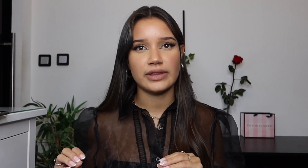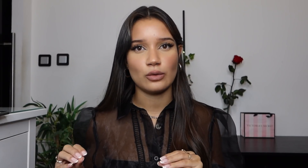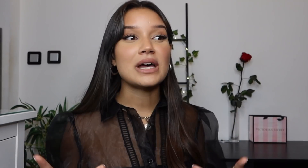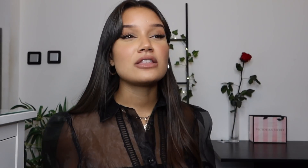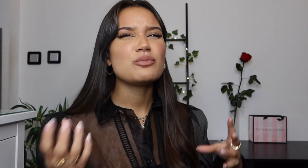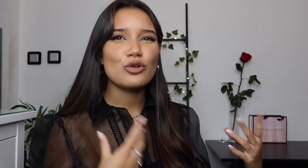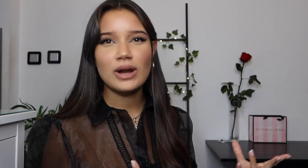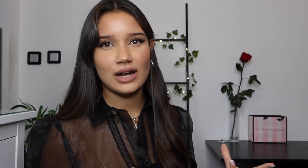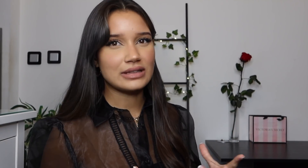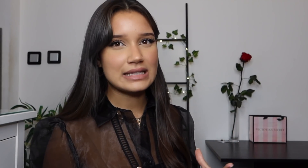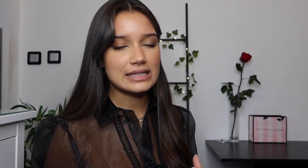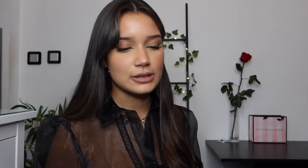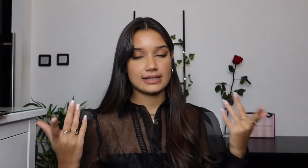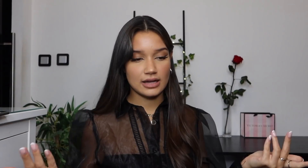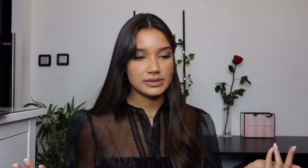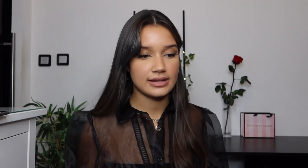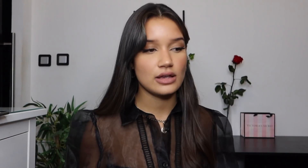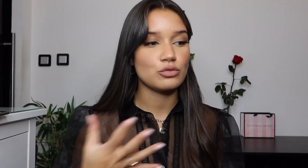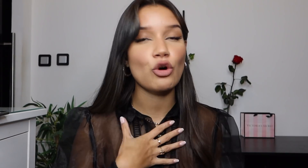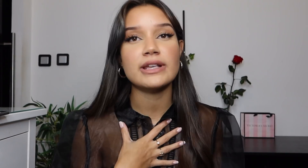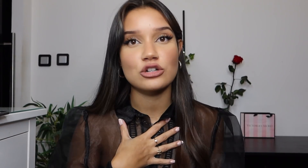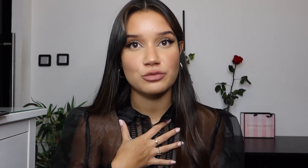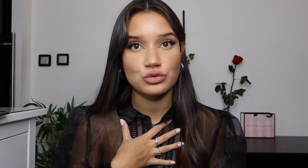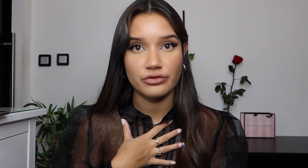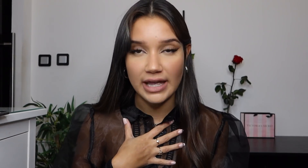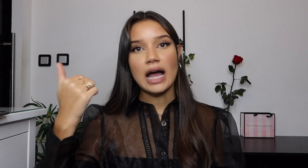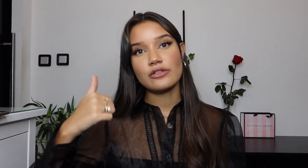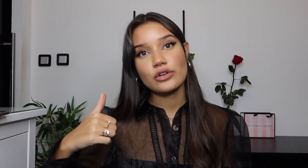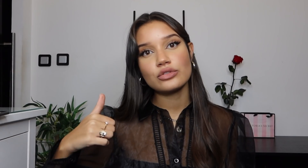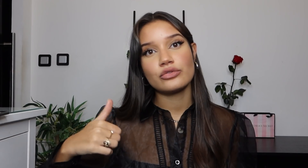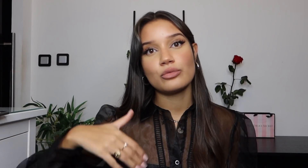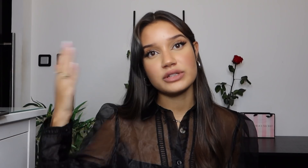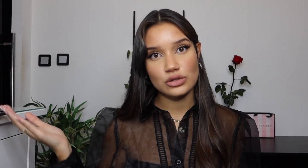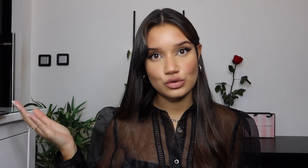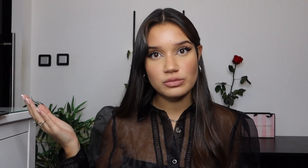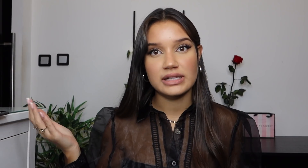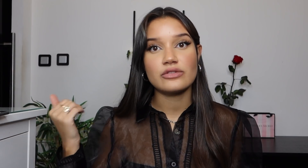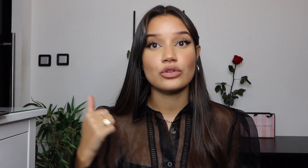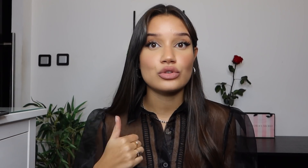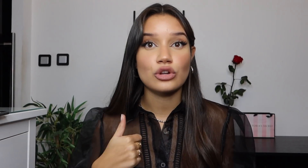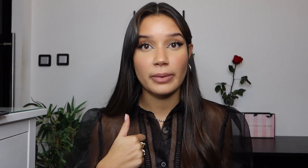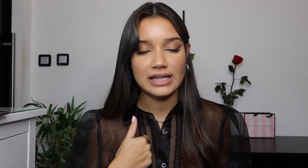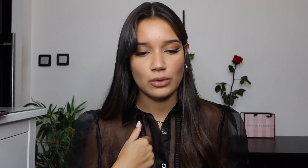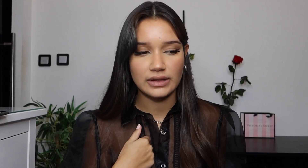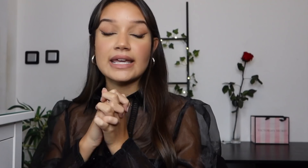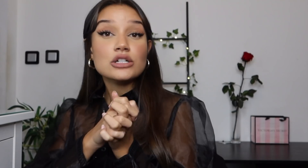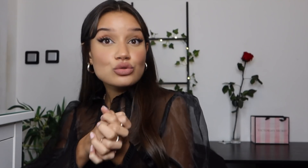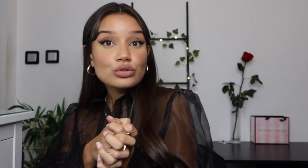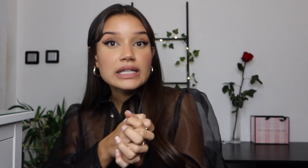vidéo. Maintenant pourquoi la langue des signes? C'est simple, c'était une promesse que je me suis faite. Avant de me lancer sur YouTube, j'étais vendeuse dans le prêt-à-porter. Et un jour une cliente